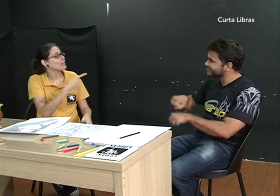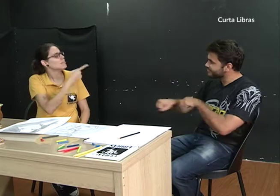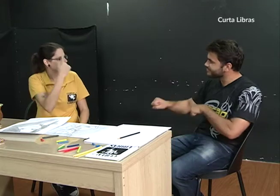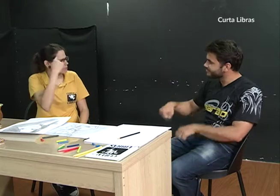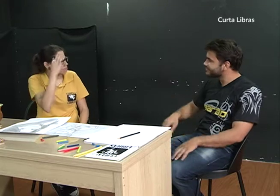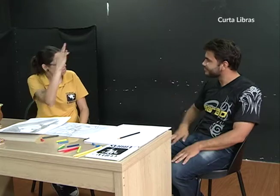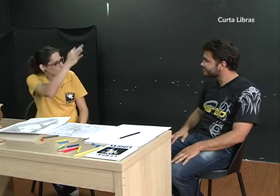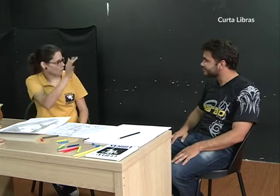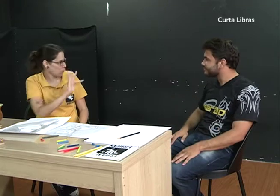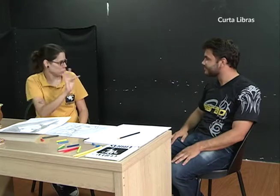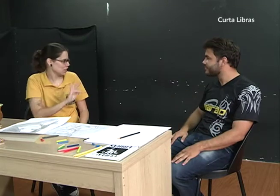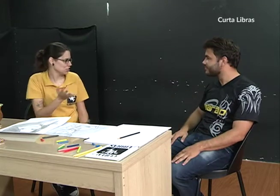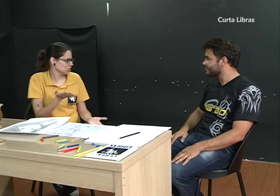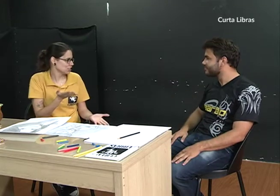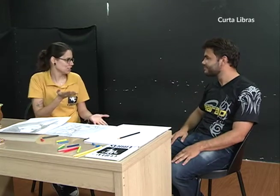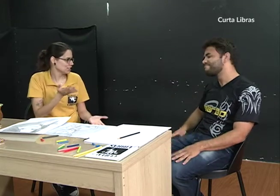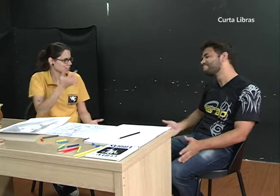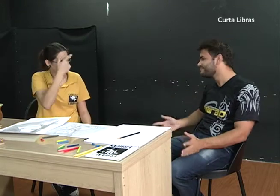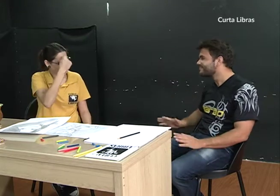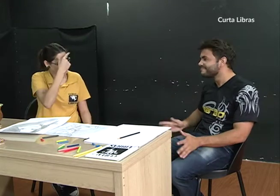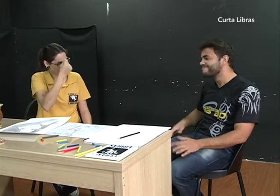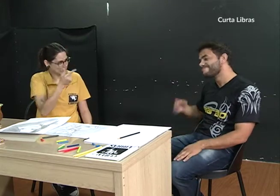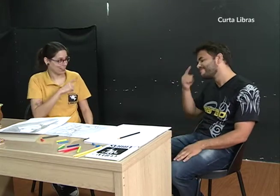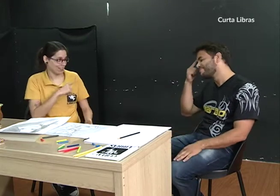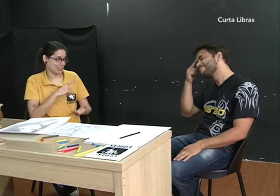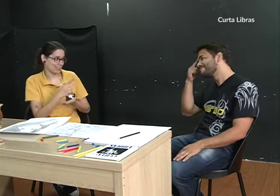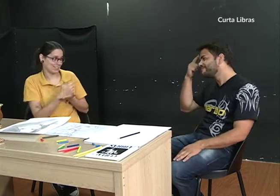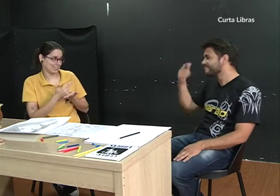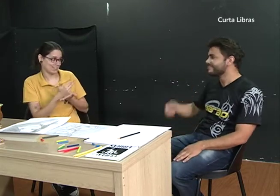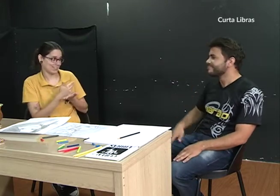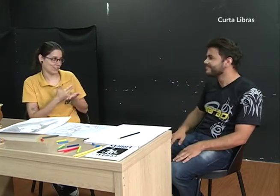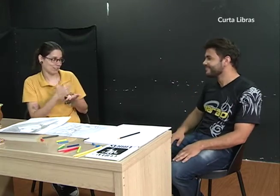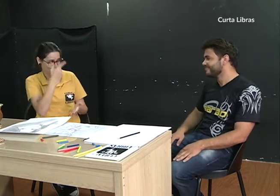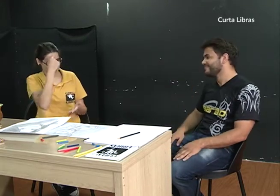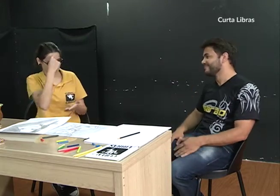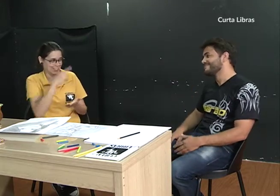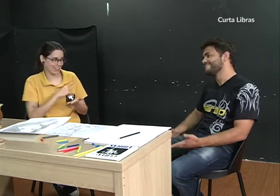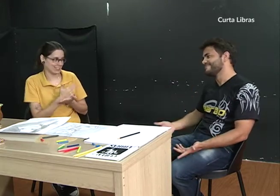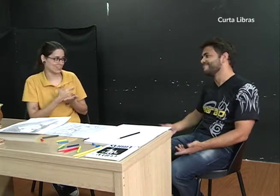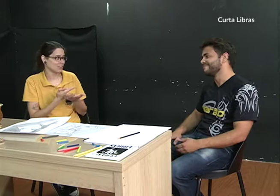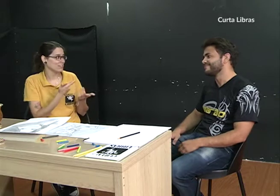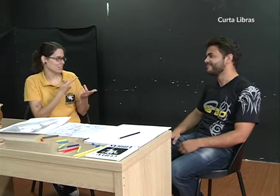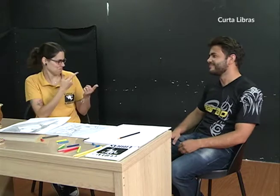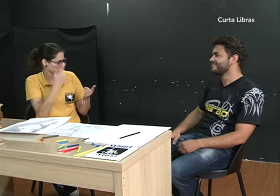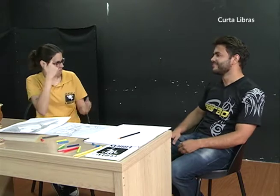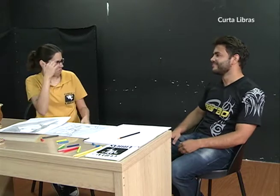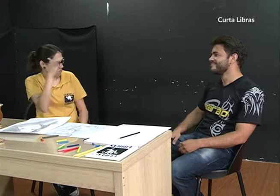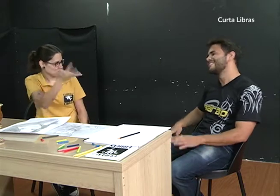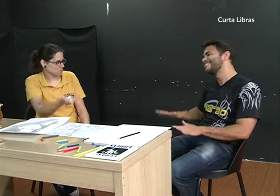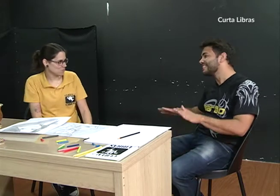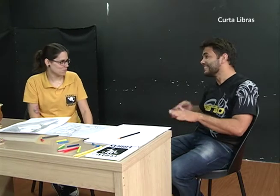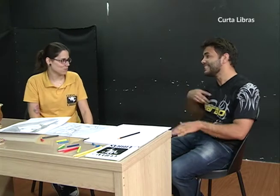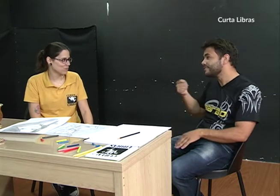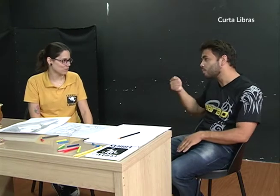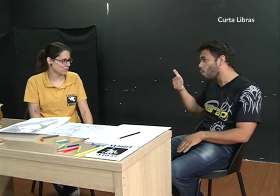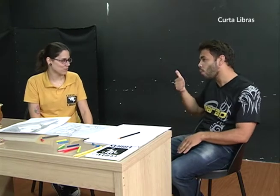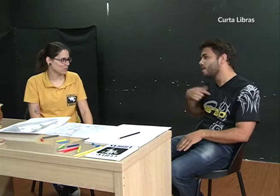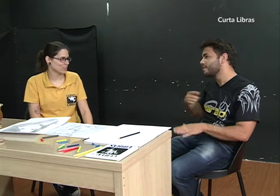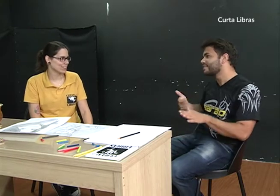médio? Já sim. Pensa no futuro em fazer uma graduação na área de desenho e tal? Sim, eu quase fiz. Mas